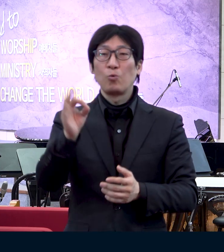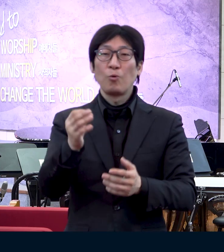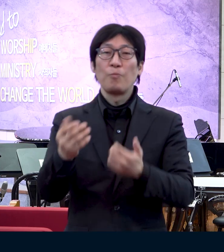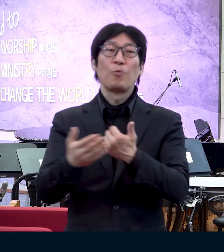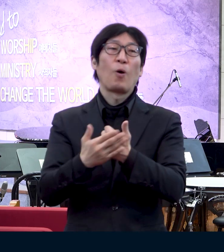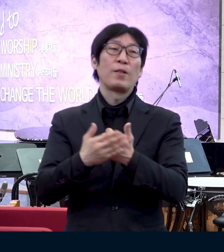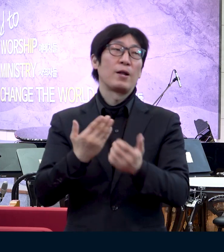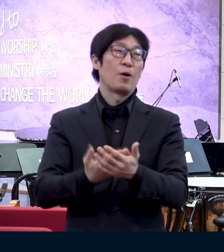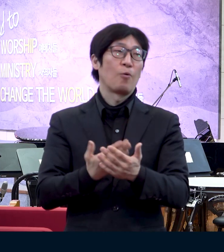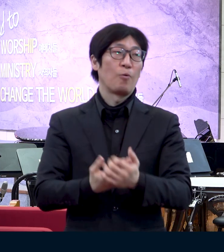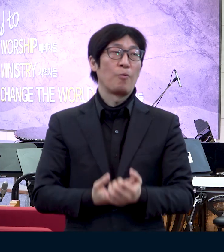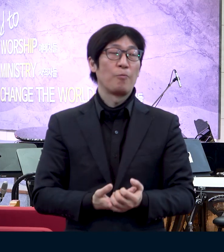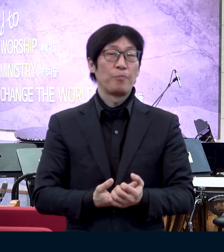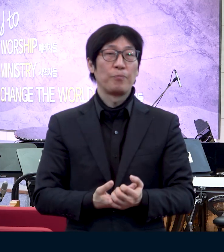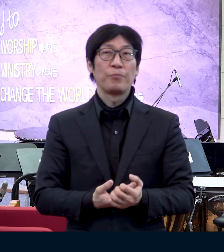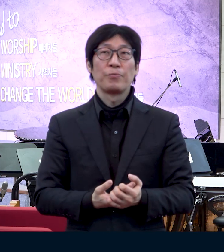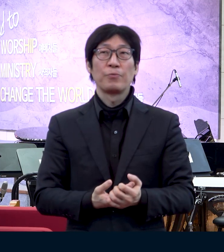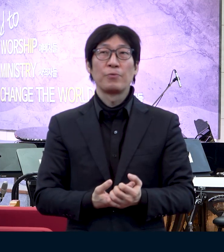도와주세요.